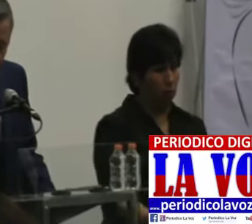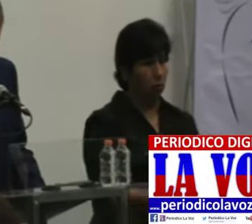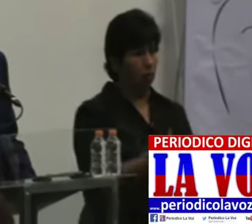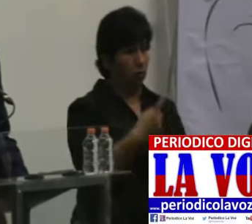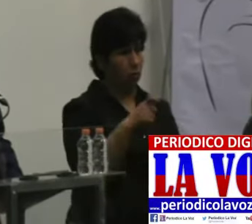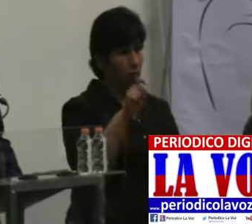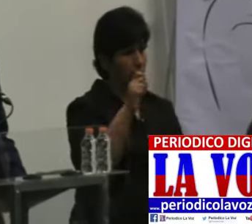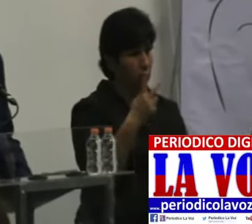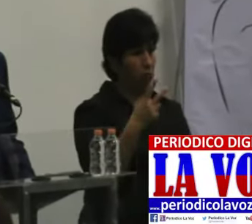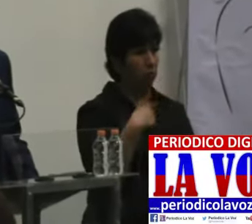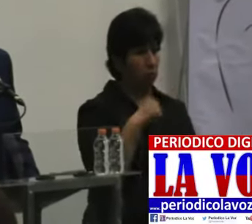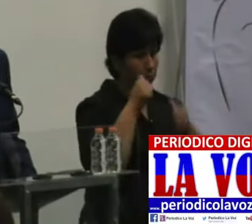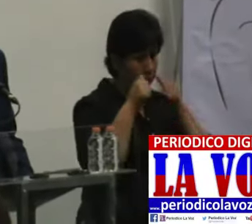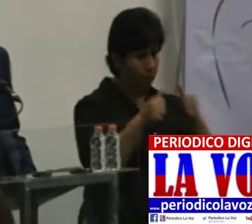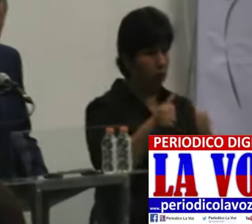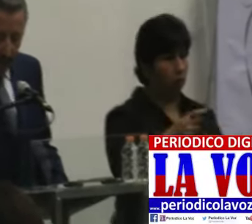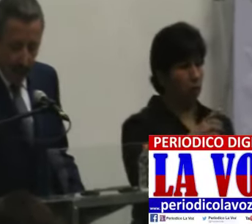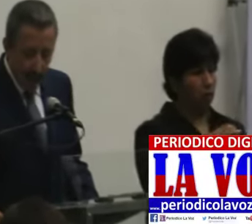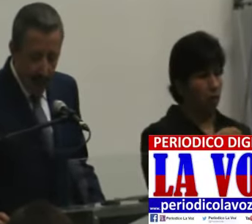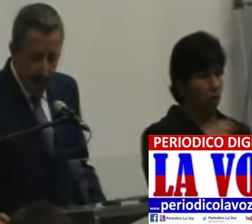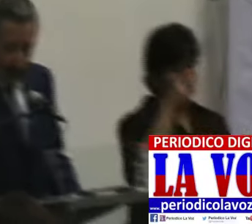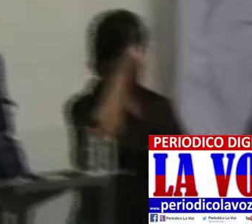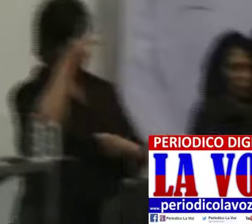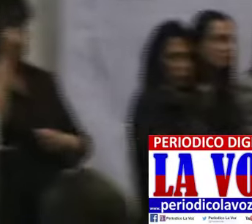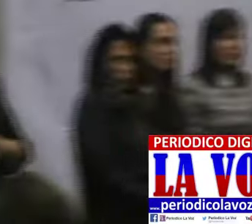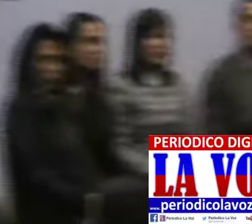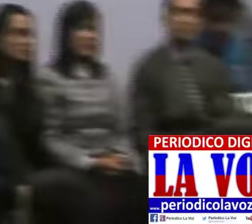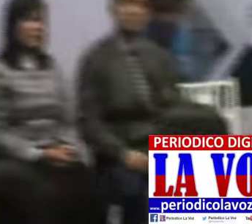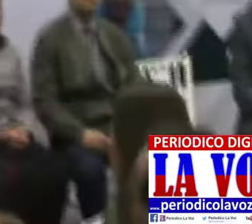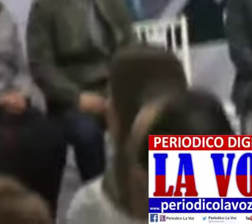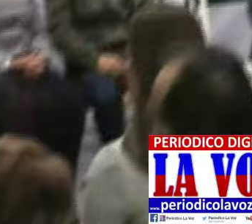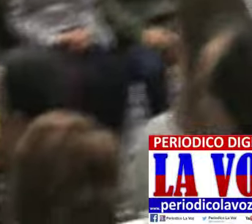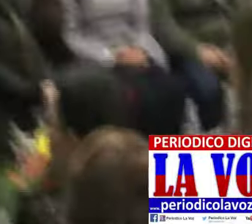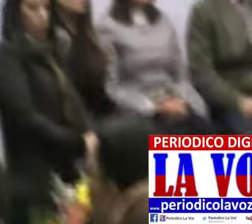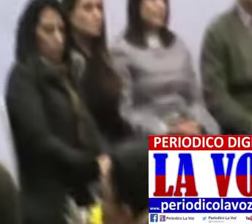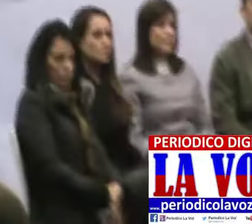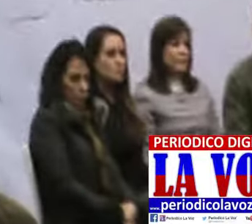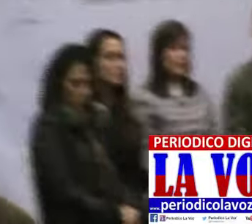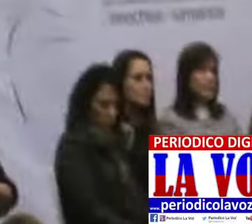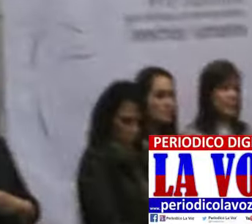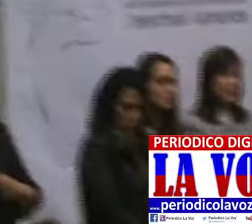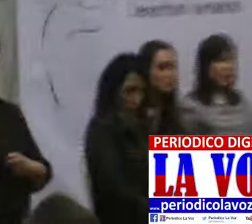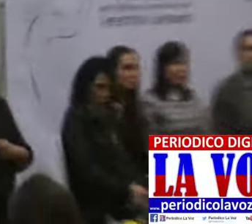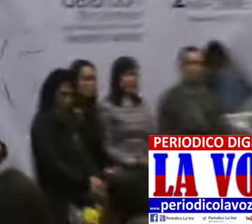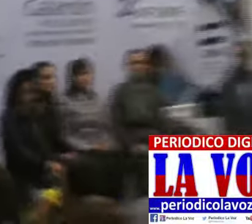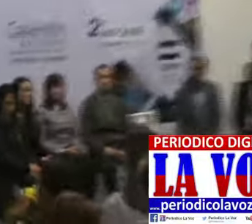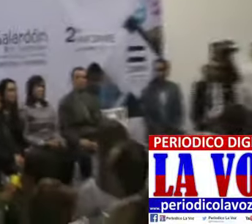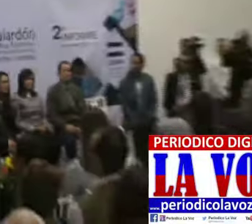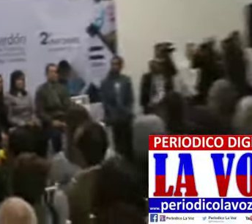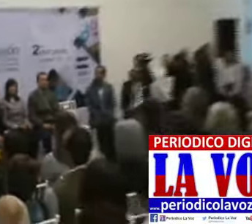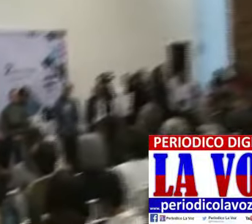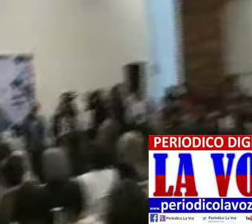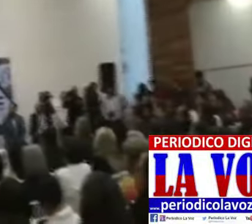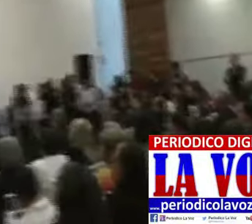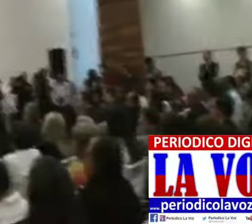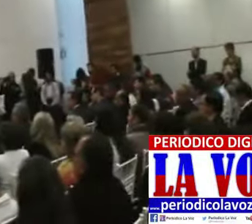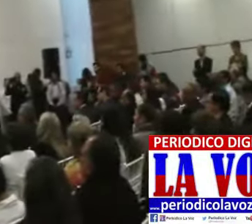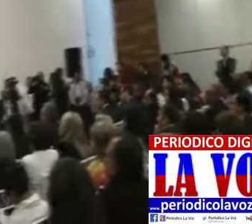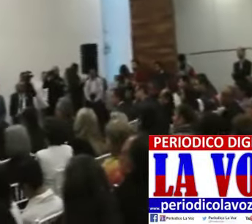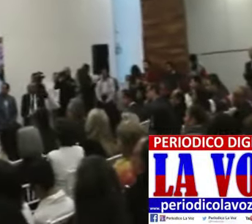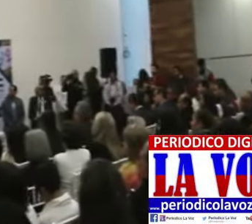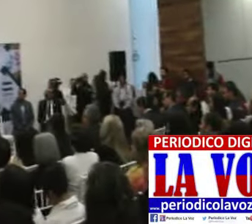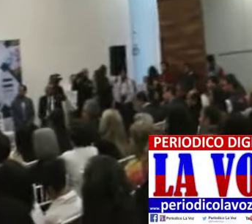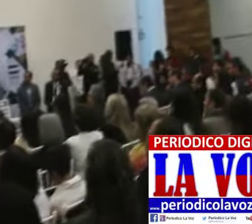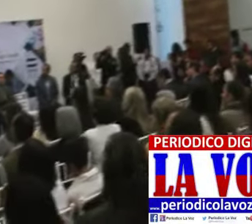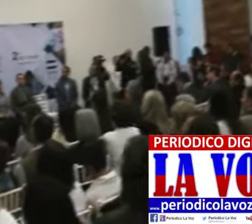atenciones a pacientes en materia de asistencia psicológica y 9 de carácter psiquiátrico. En el rubro de la asistencia